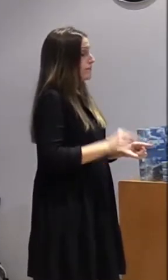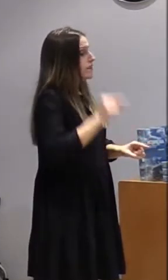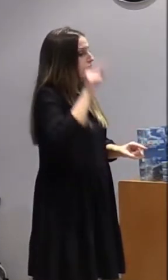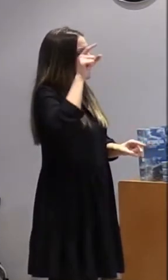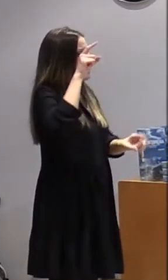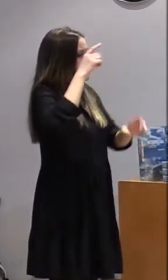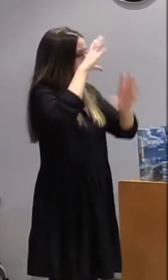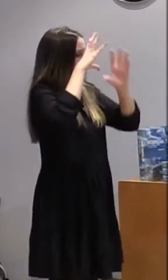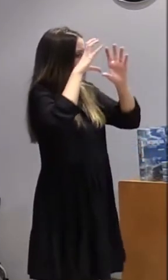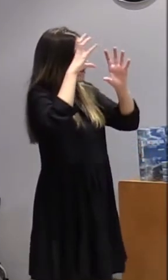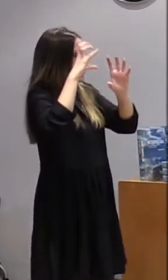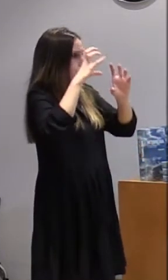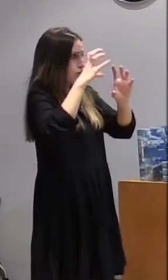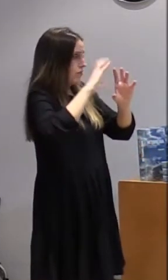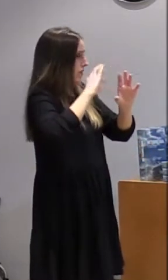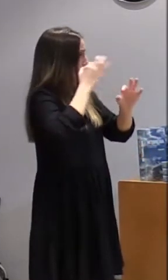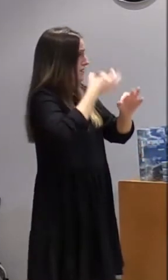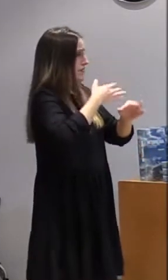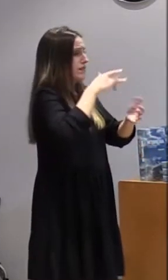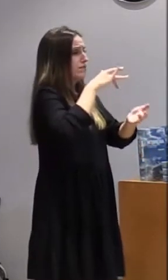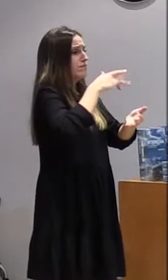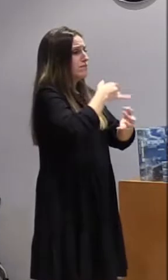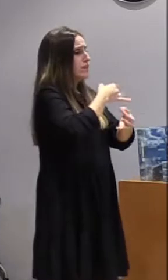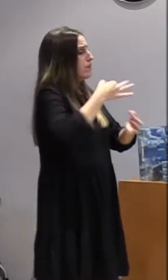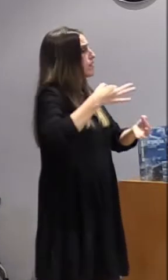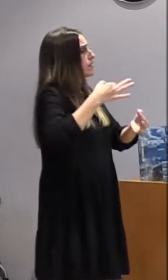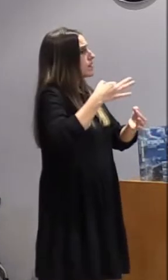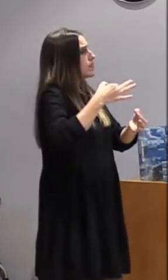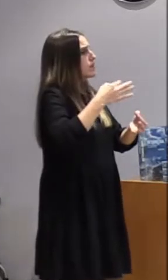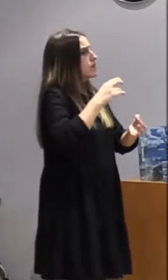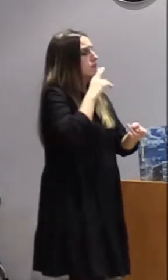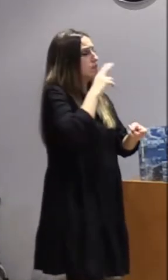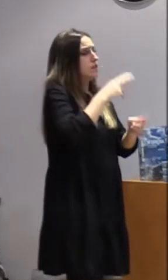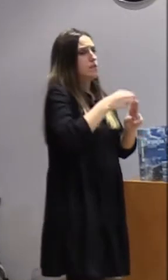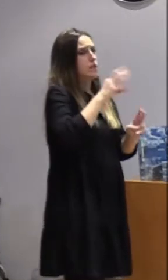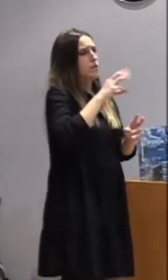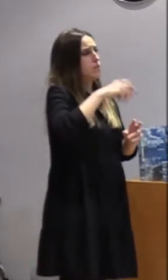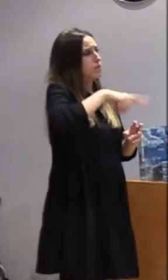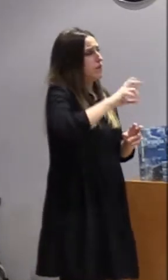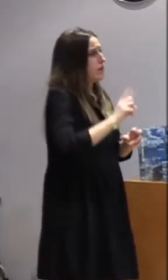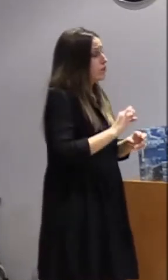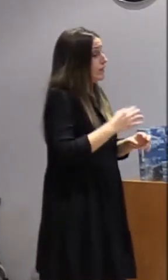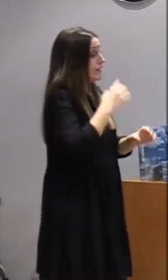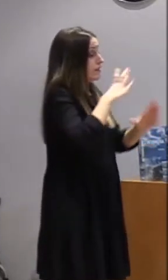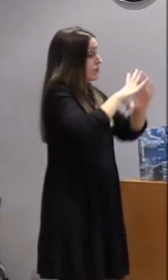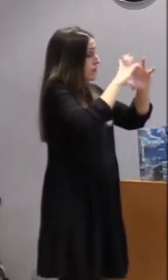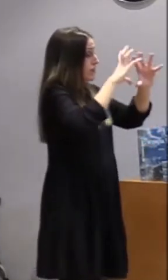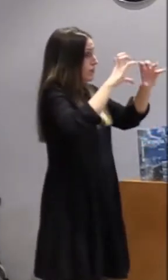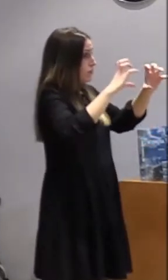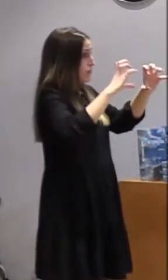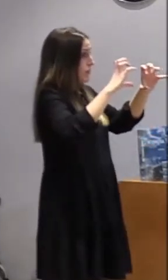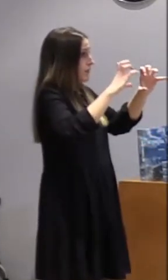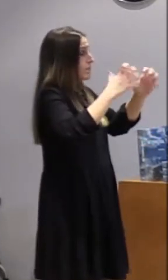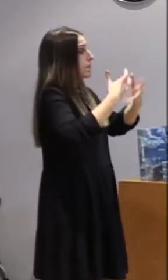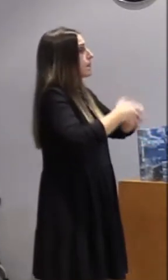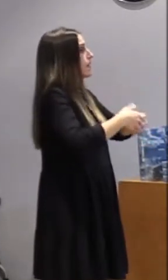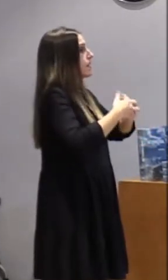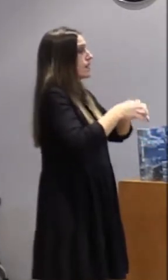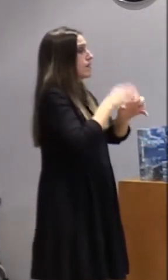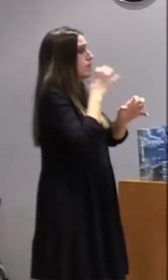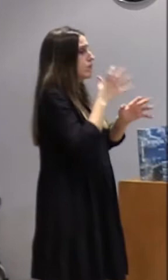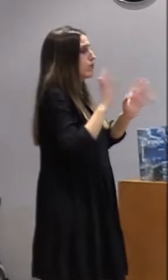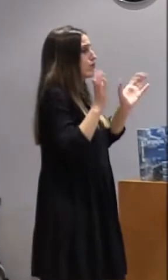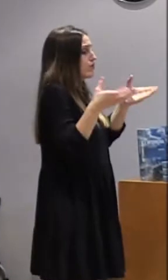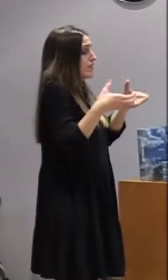está perfectamente catalogada en el Atlas Internacional de Nubes y se conoce como un vanus. Y es una nube que se genera por la propia